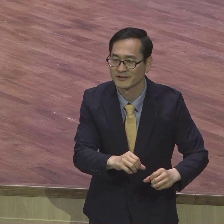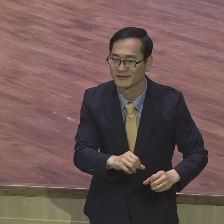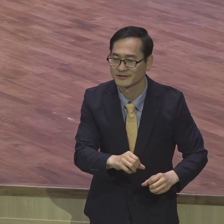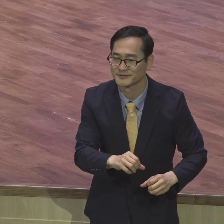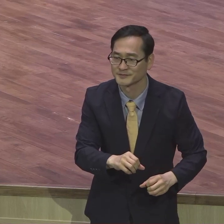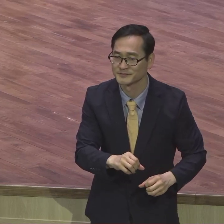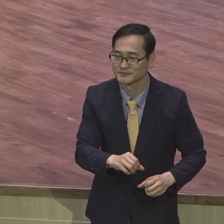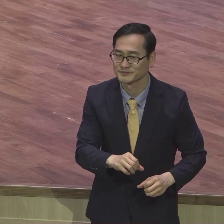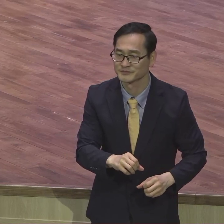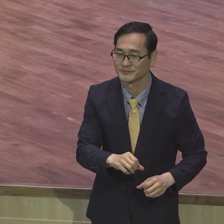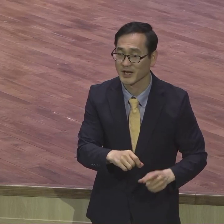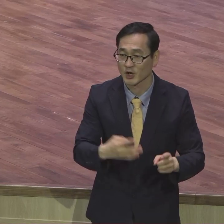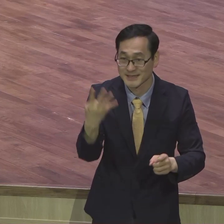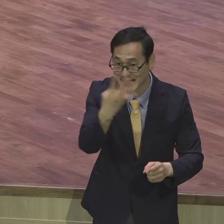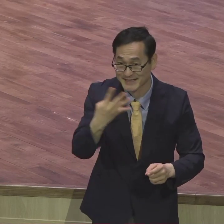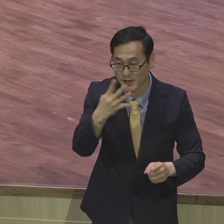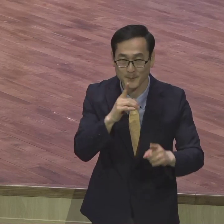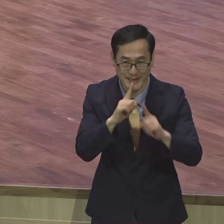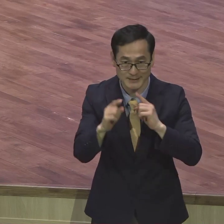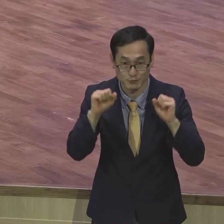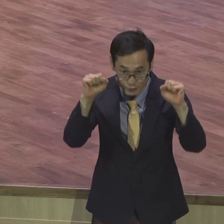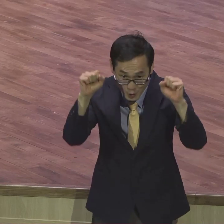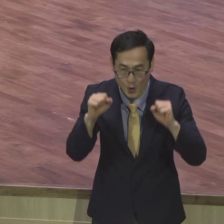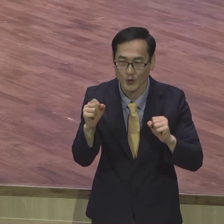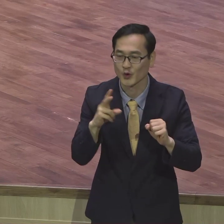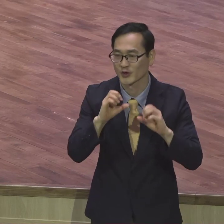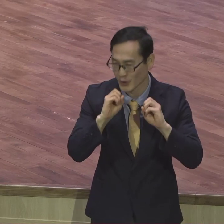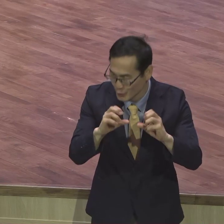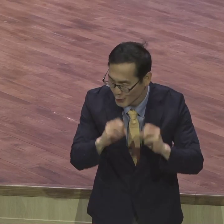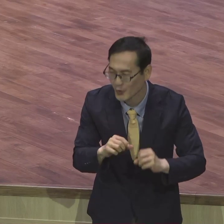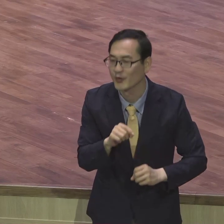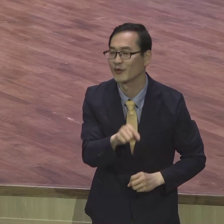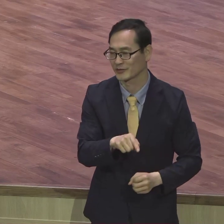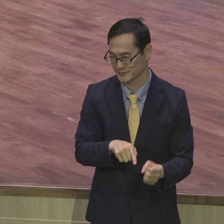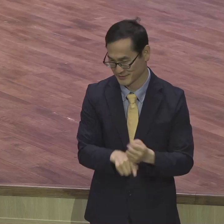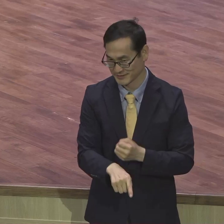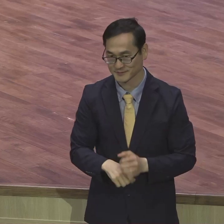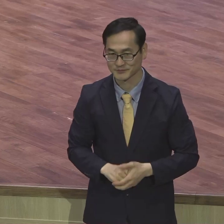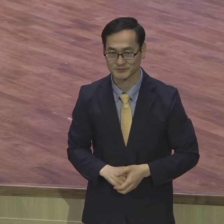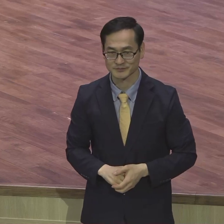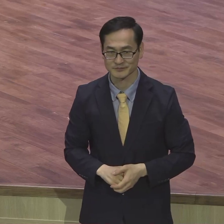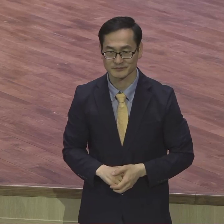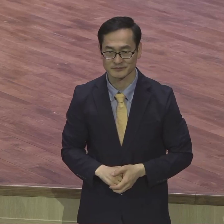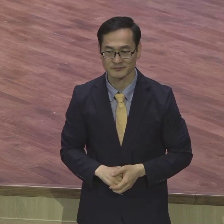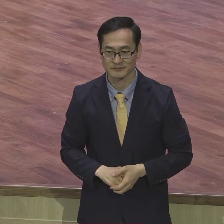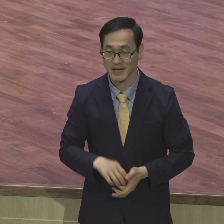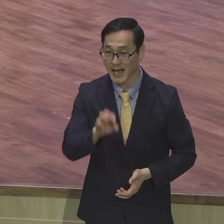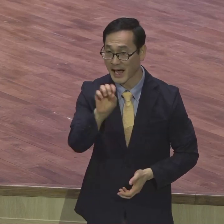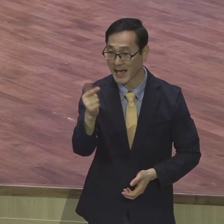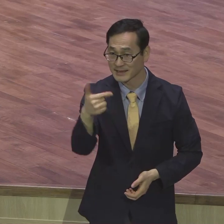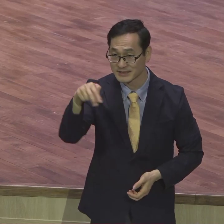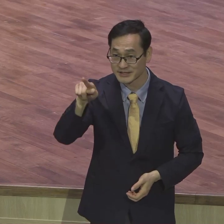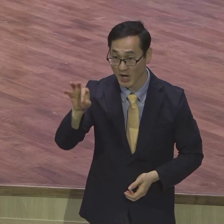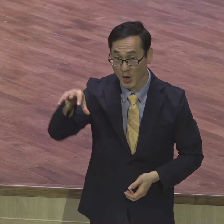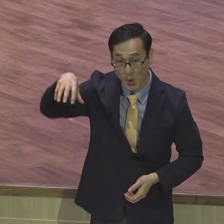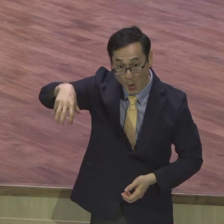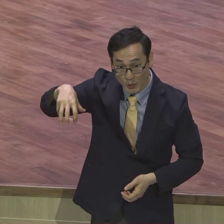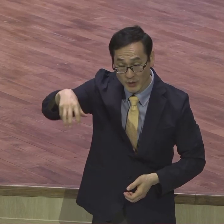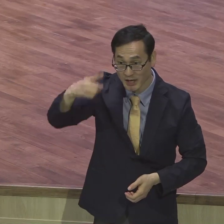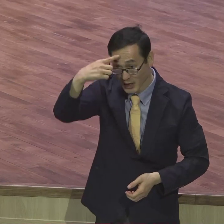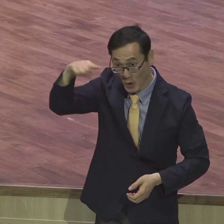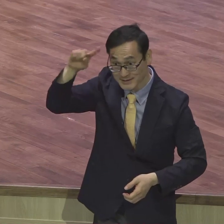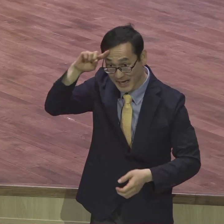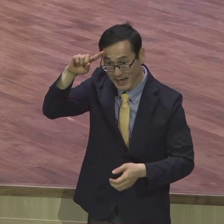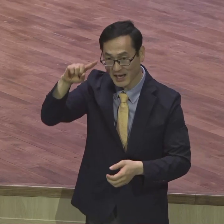말선문동. 이번 주 토요일 날 경기도 안성에서 예원 러시아 교회와 러시아 이제 다문화 센터가